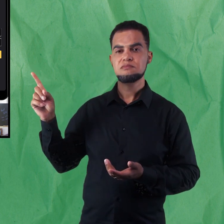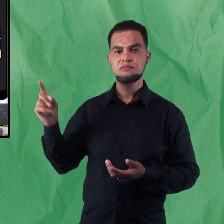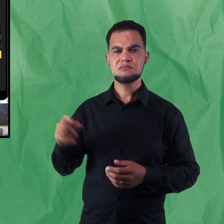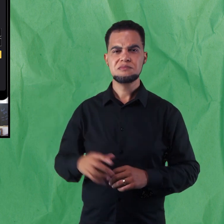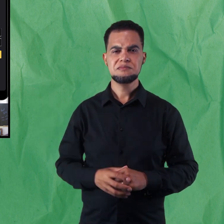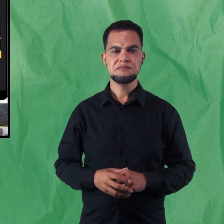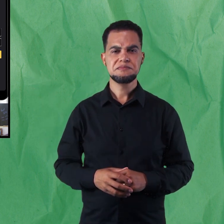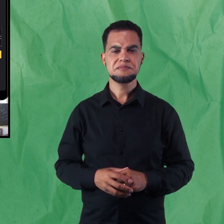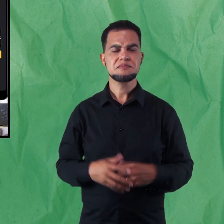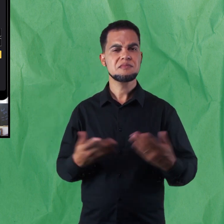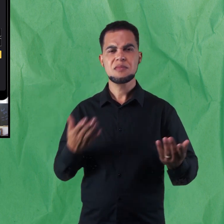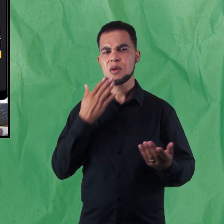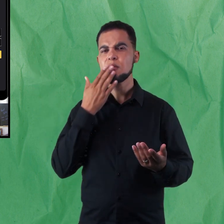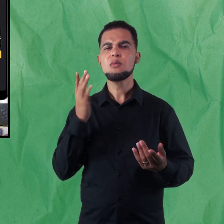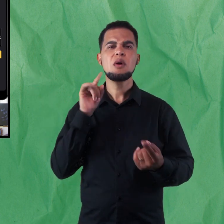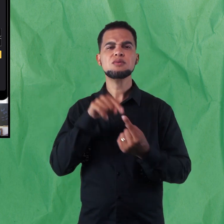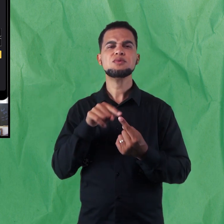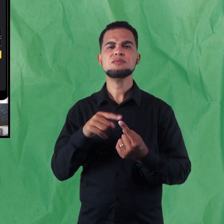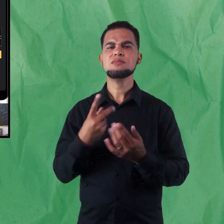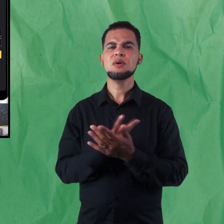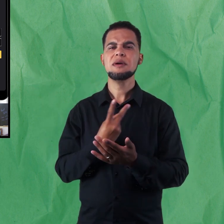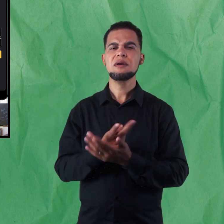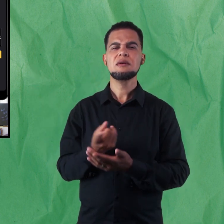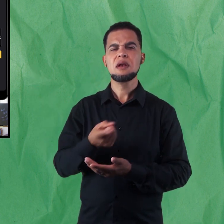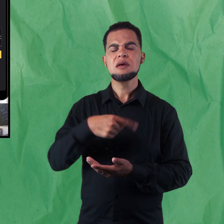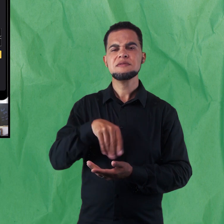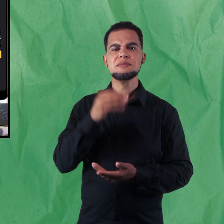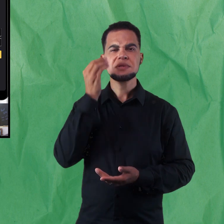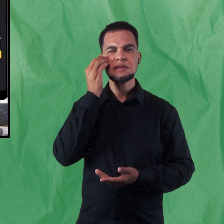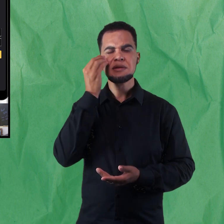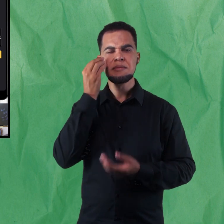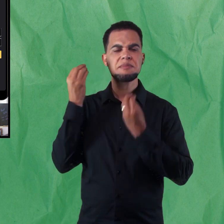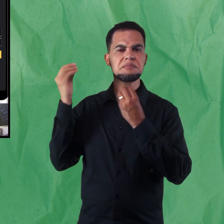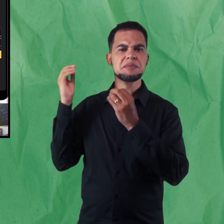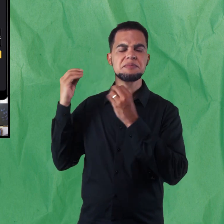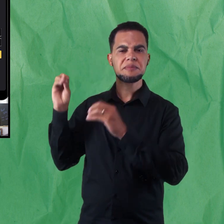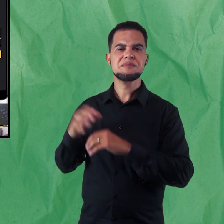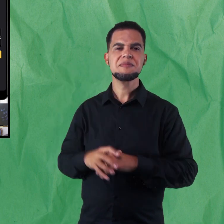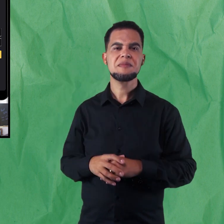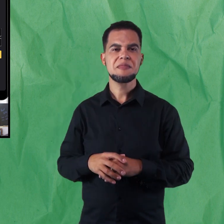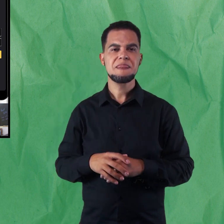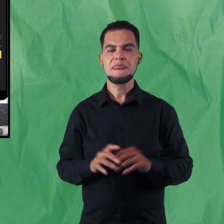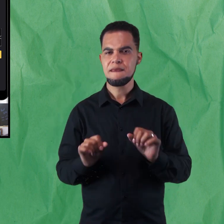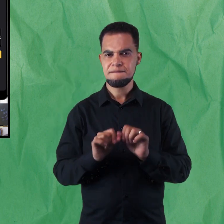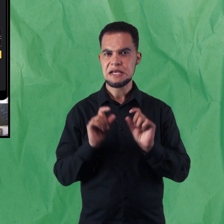tá? Que tipo de erro que a gente vai tentar simular aqui? Eu vou fazer o seguinte,